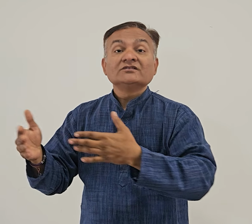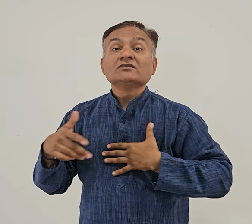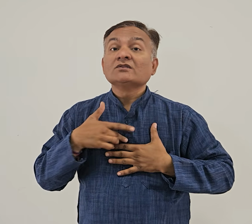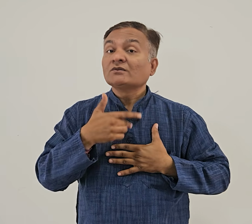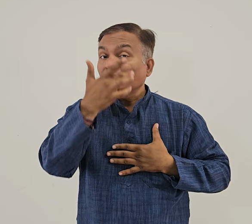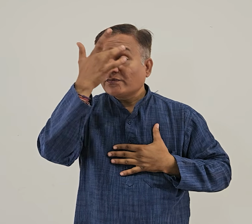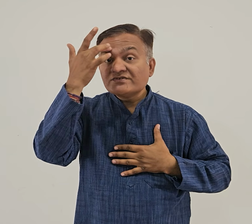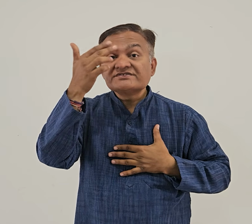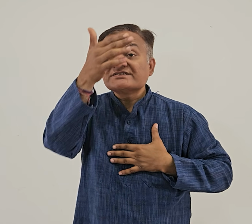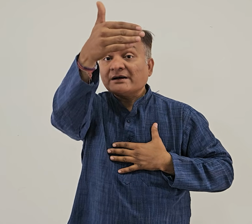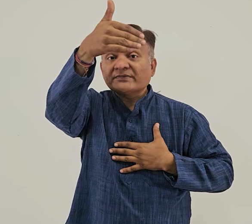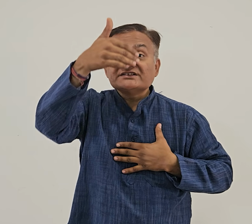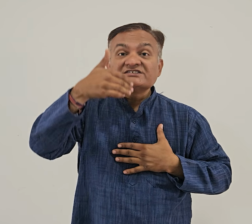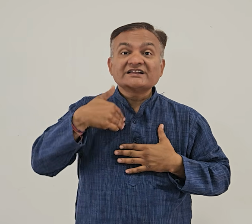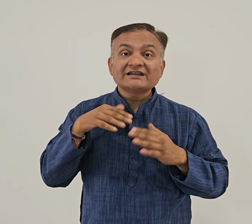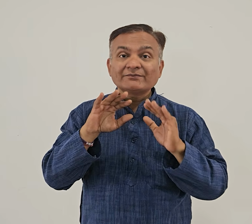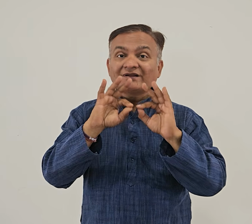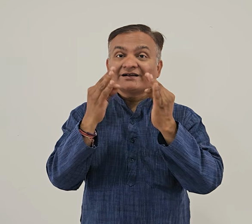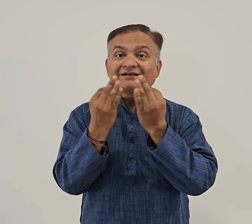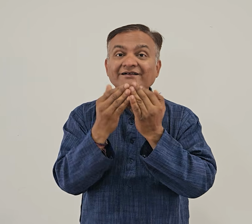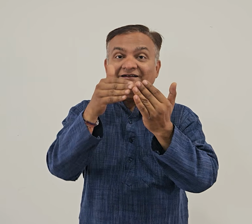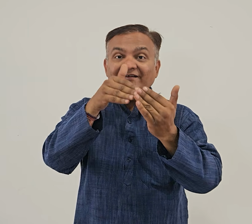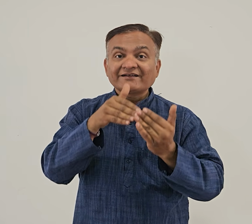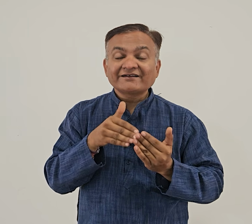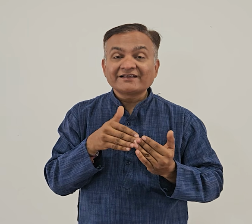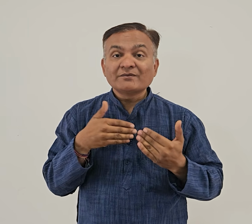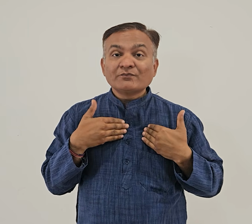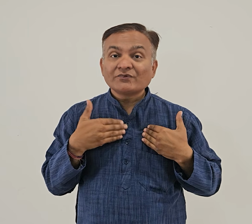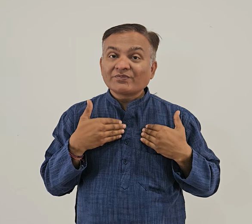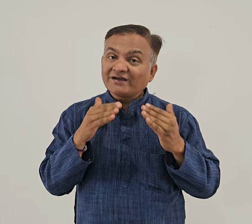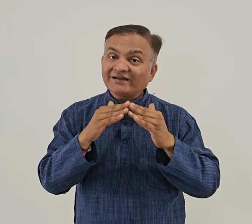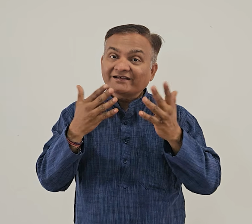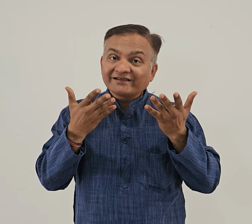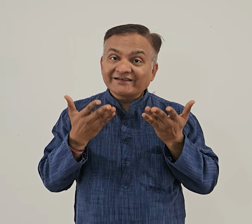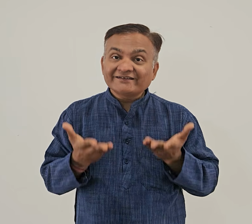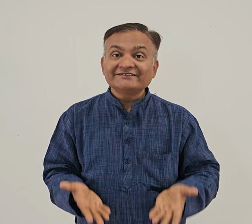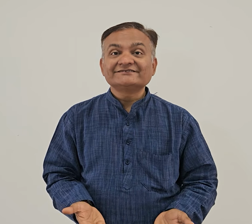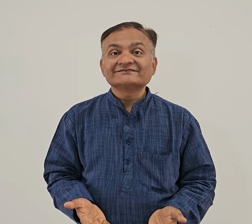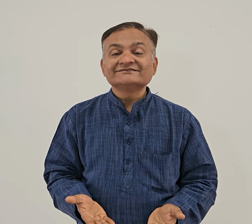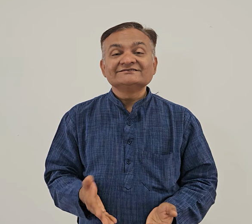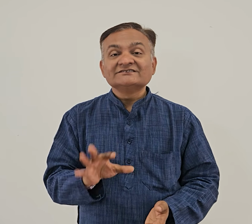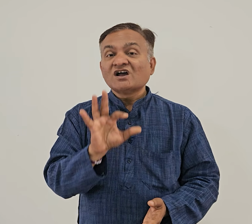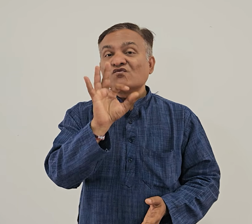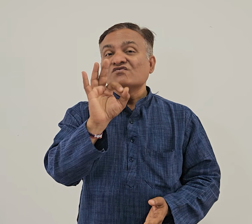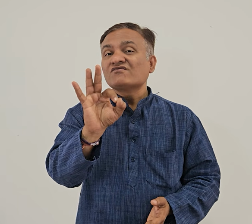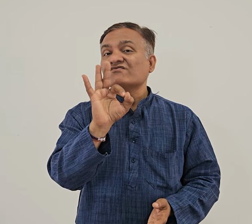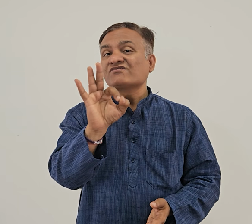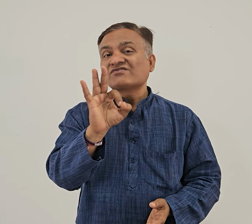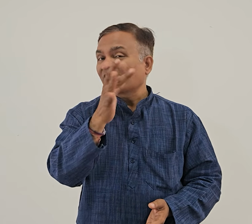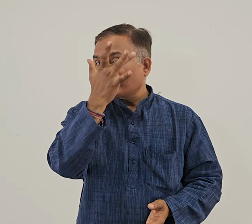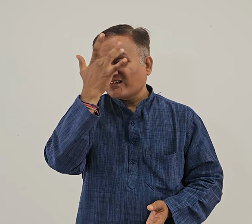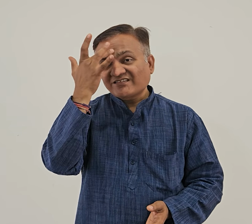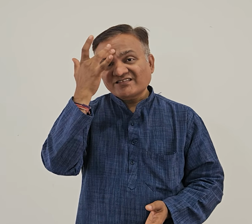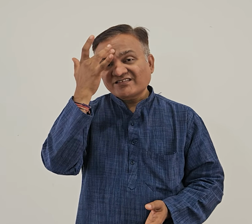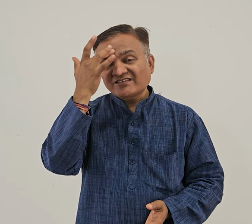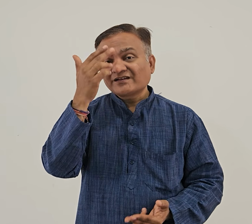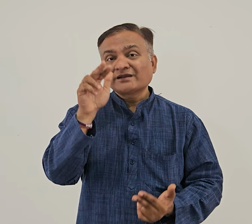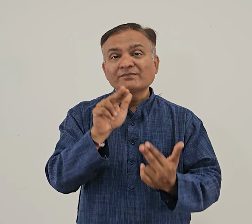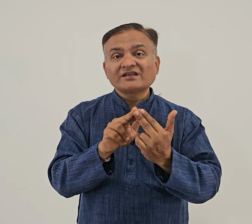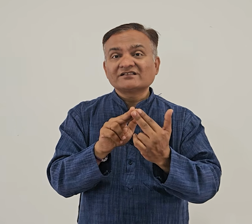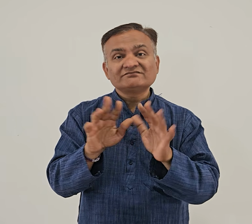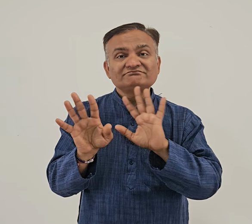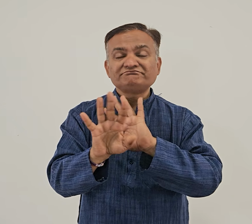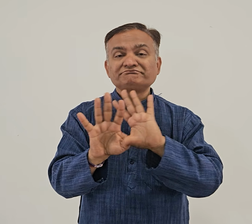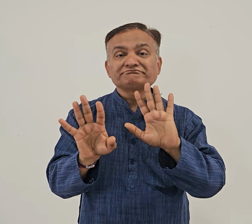આંગણે આવે છે, પોતાના ઘેર જ આવું સરસ નિમિત્ત મળ્યો હોય ત્યાં